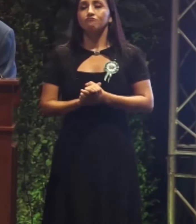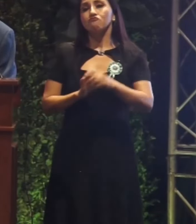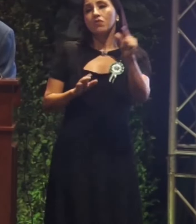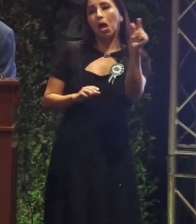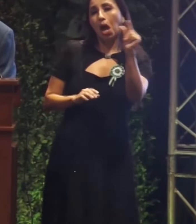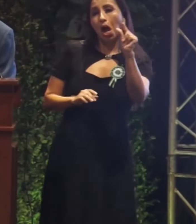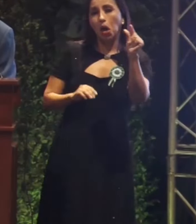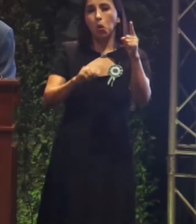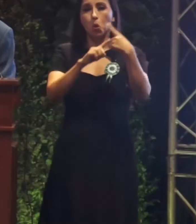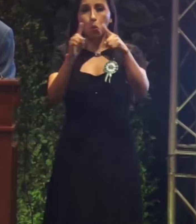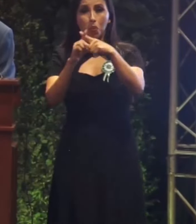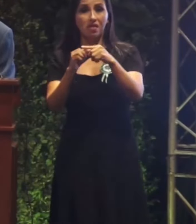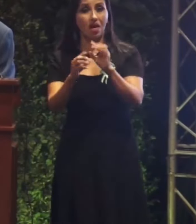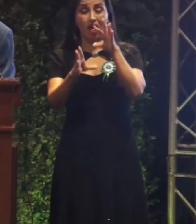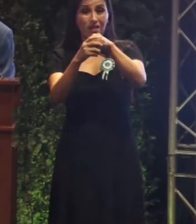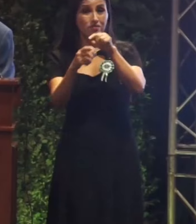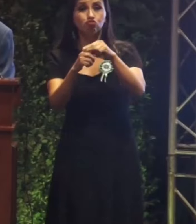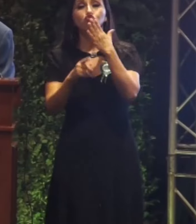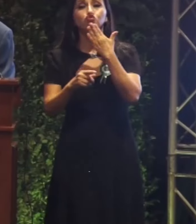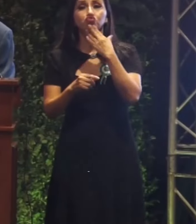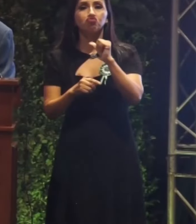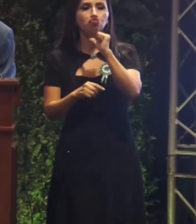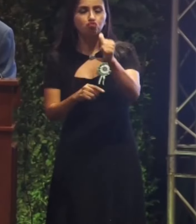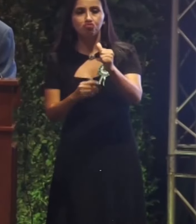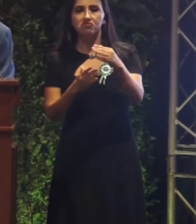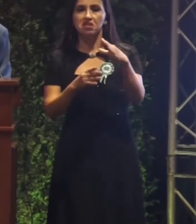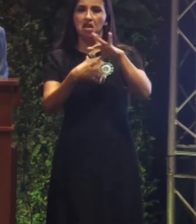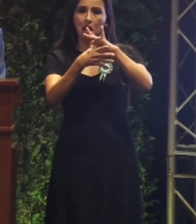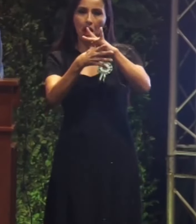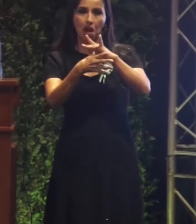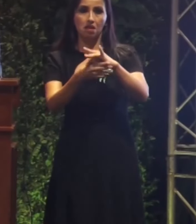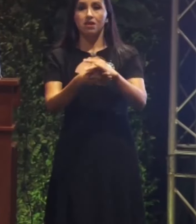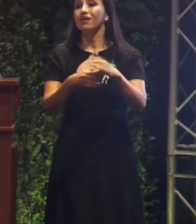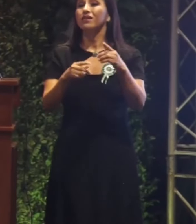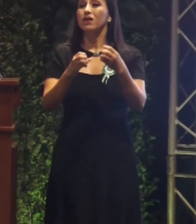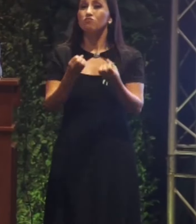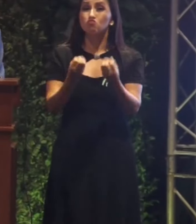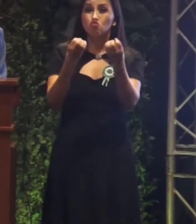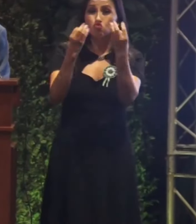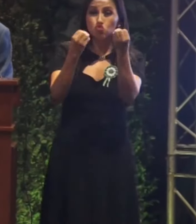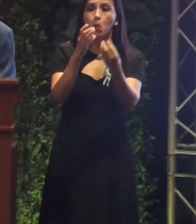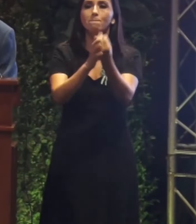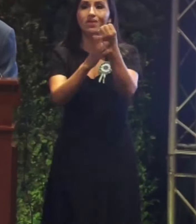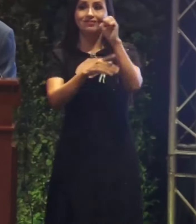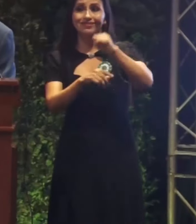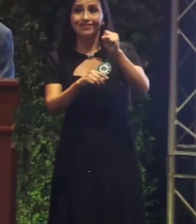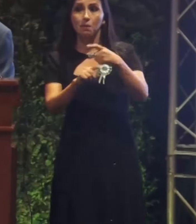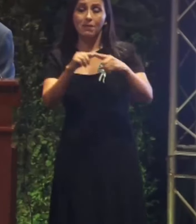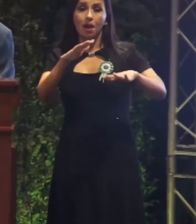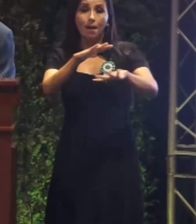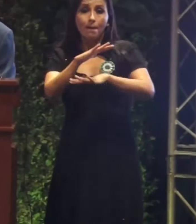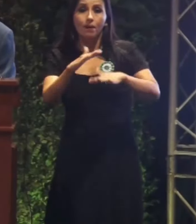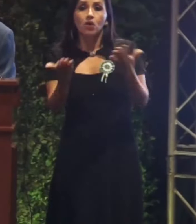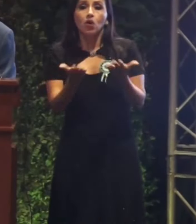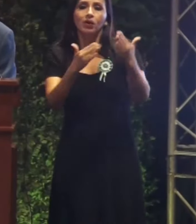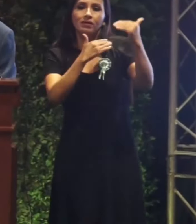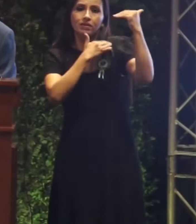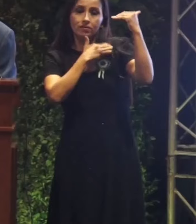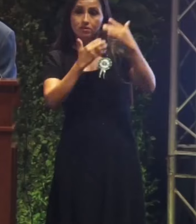arroz y sorgo, no incluía azúcar ni carne, que también se producen en demasía y básicamente en Santa